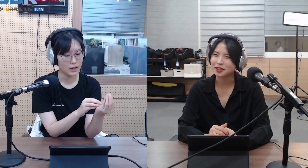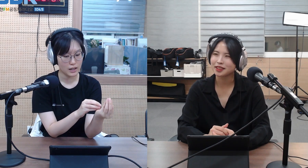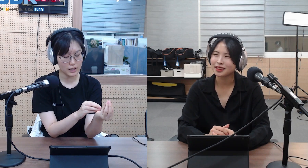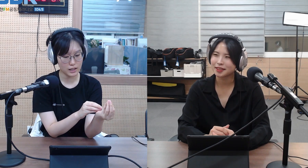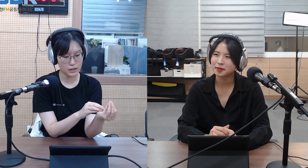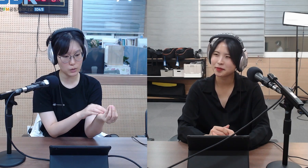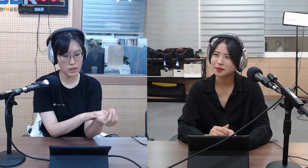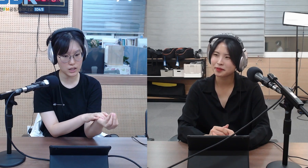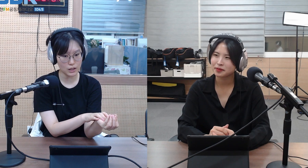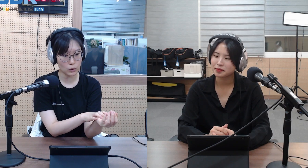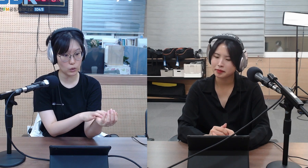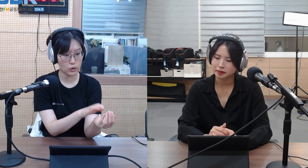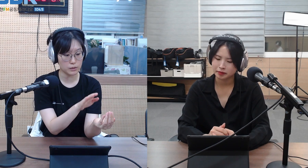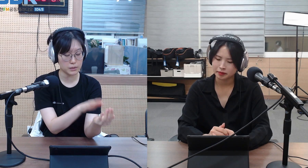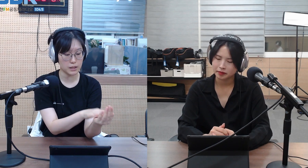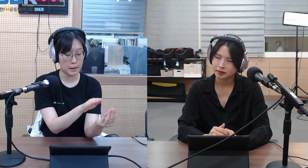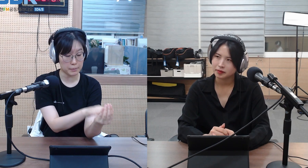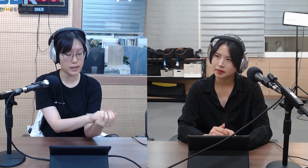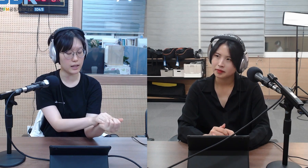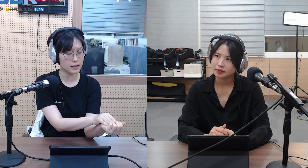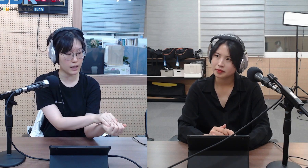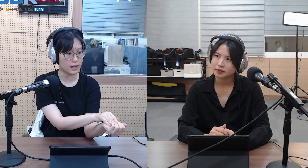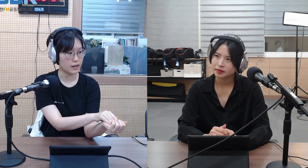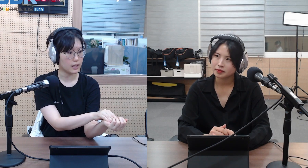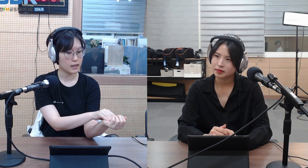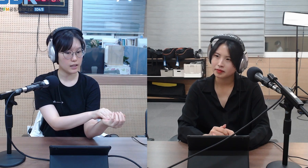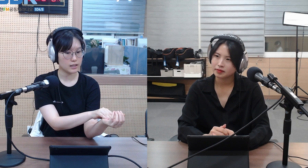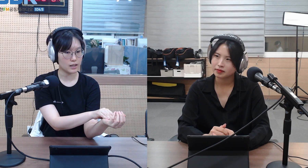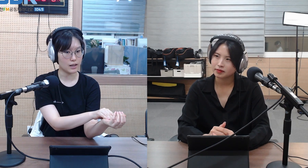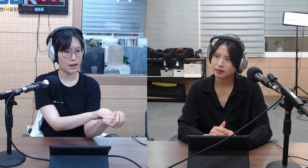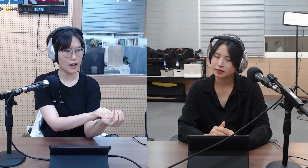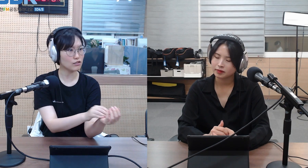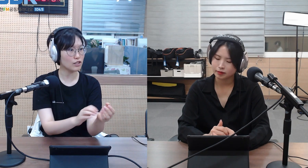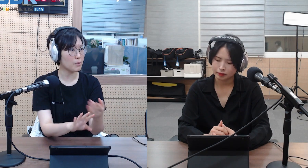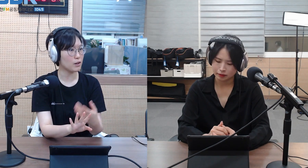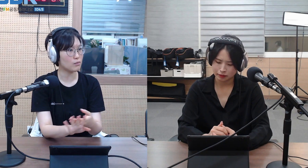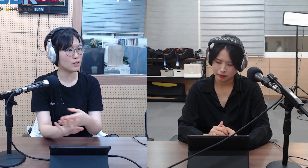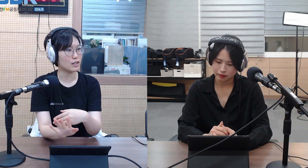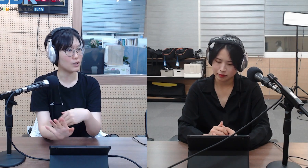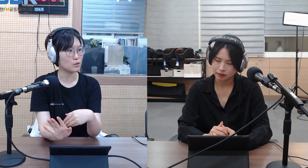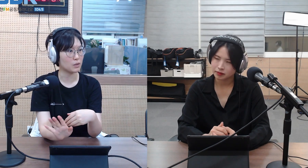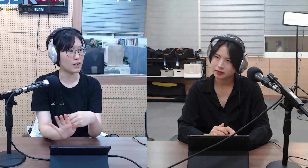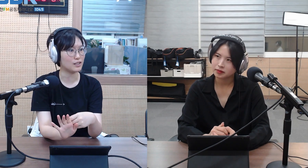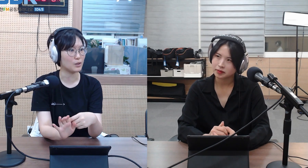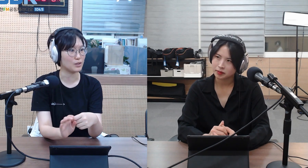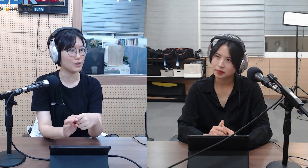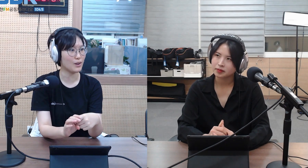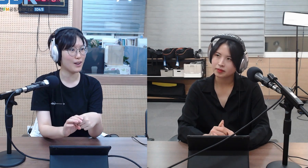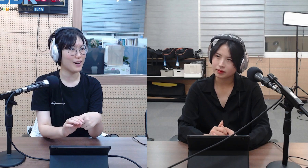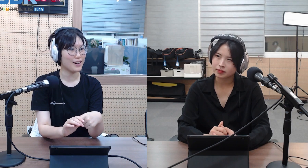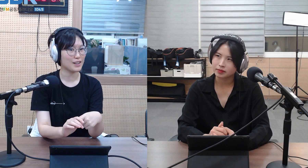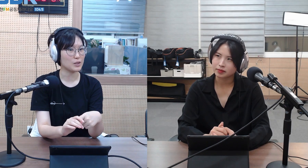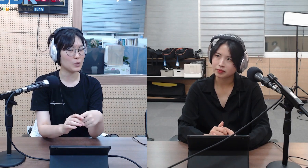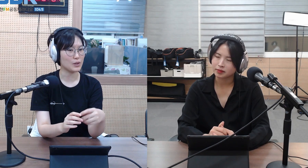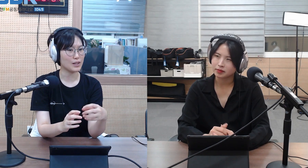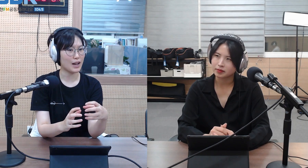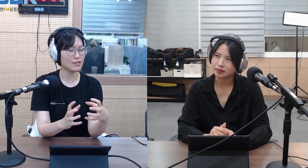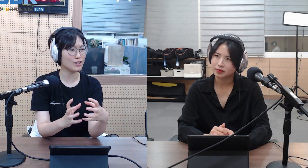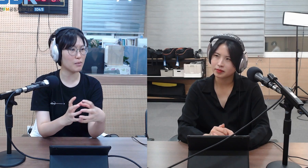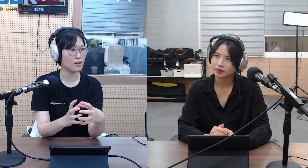근데 인도네시아도 음식이 맵긴 한데 이제 한국의 매운맛이랑은 좀 다르거든요. 그래서 한국의 매운맛이